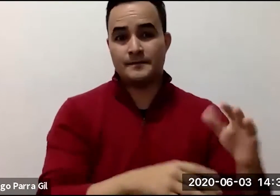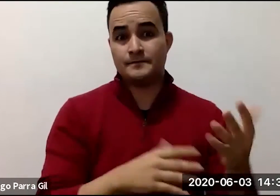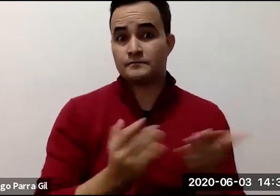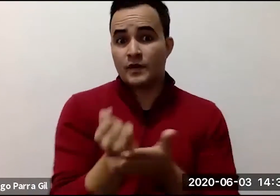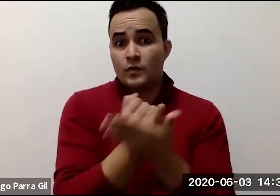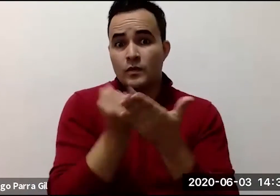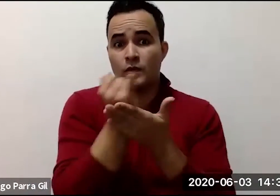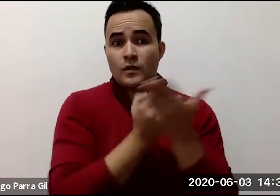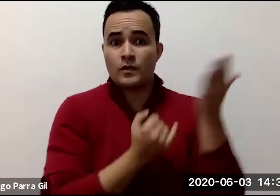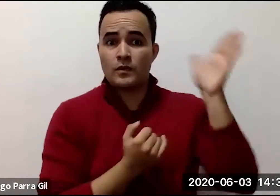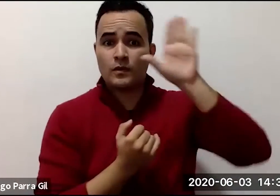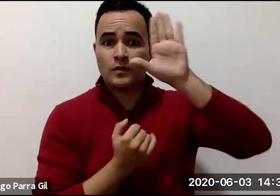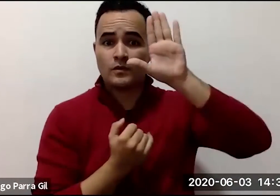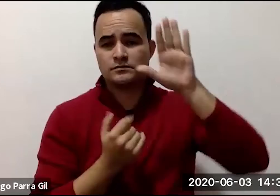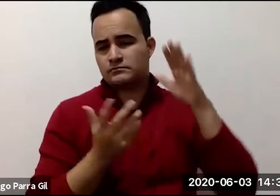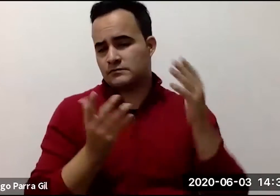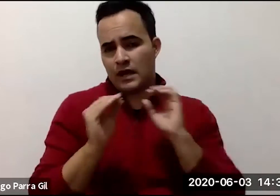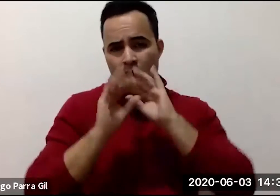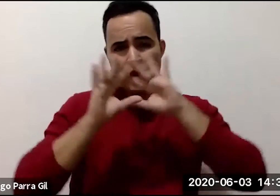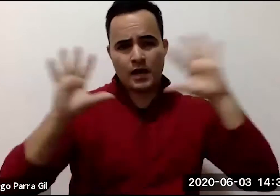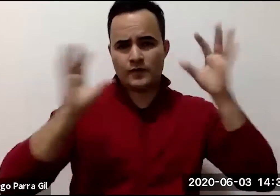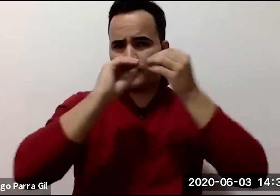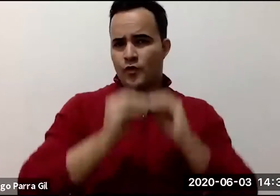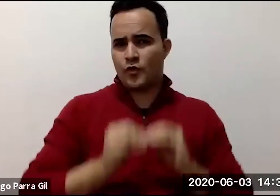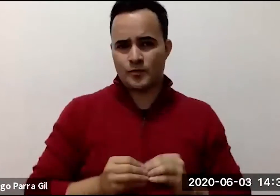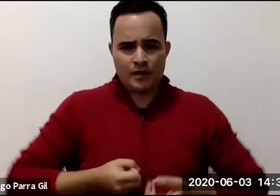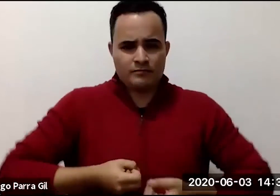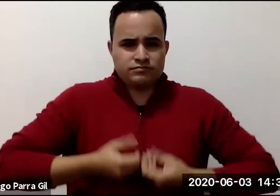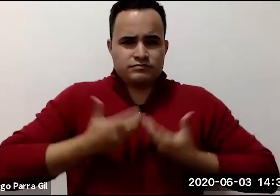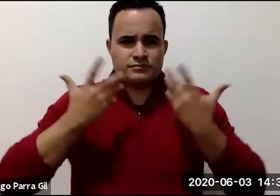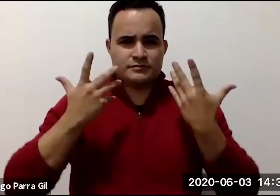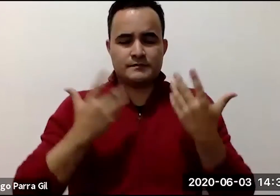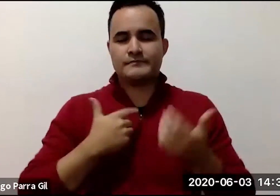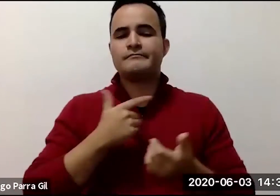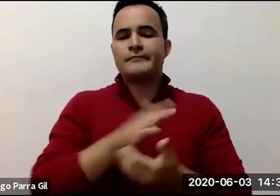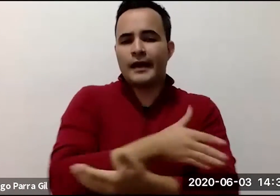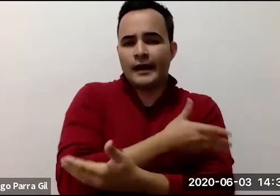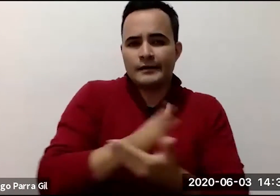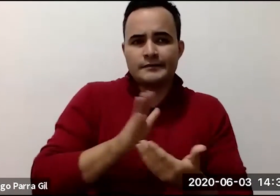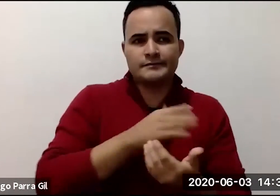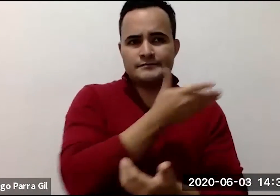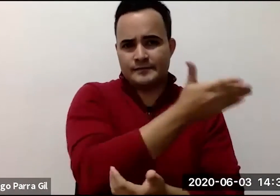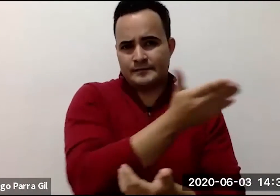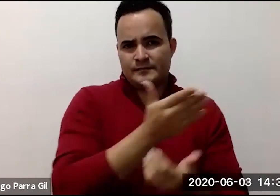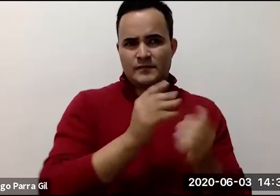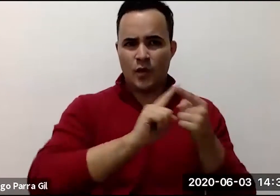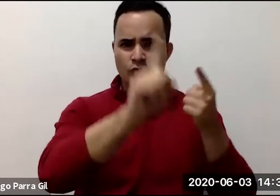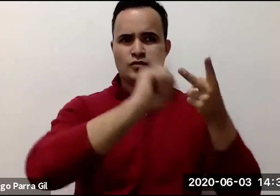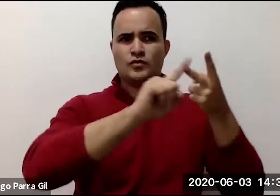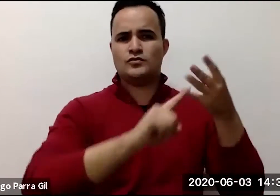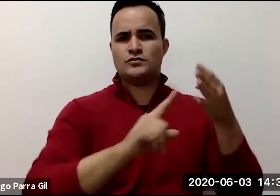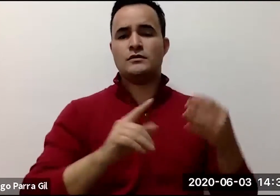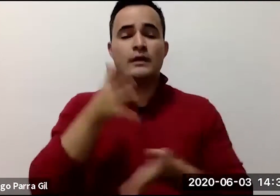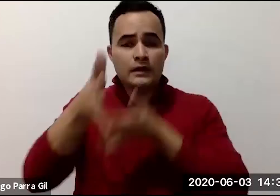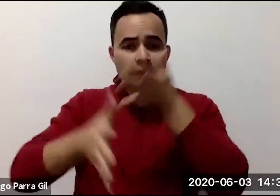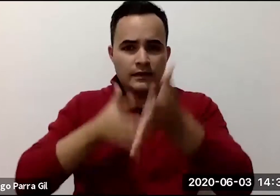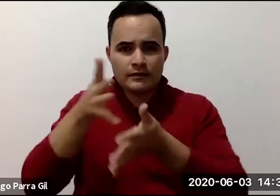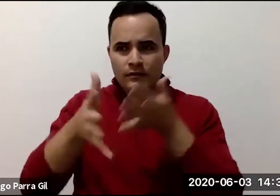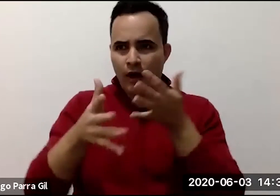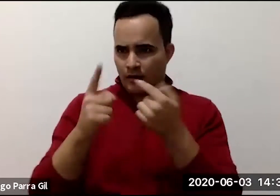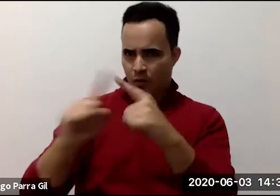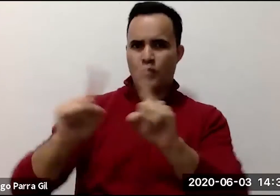de venir cuerpo, así como con los cantos, con la lengua de señas y con otras maneras de construir